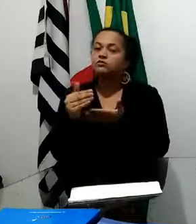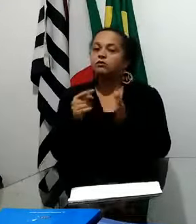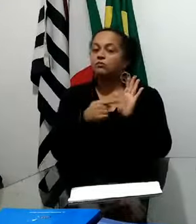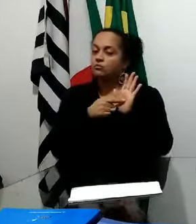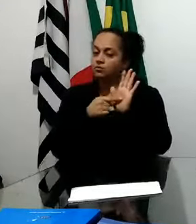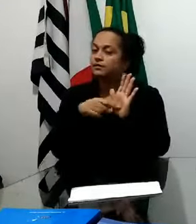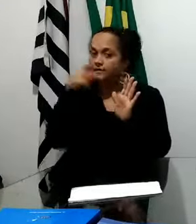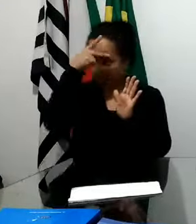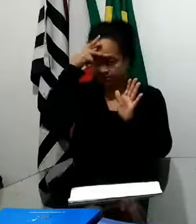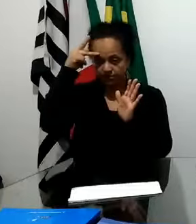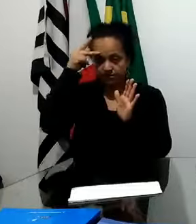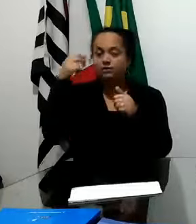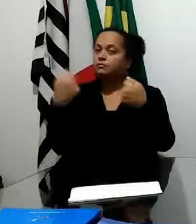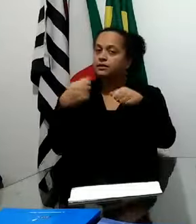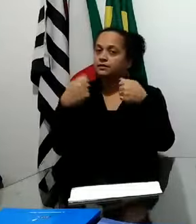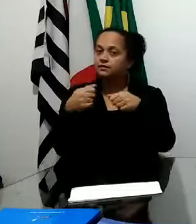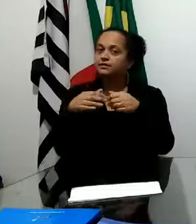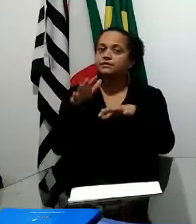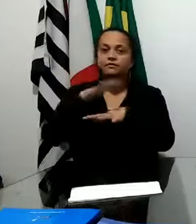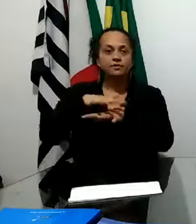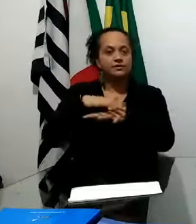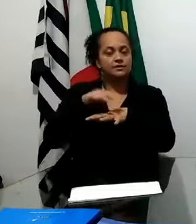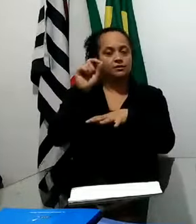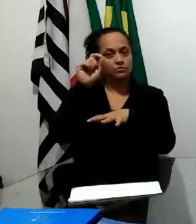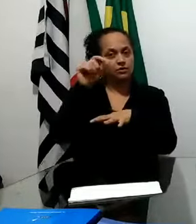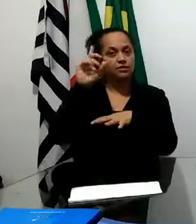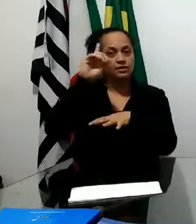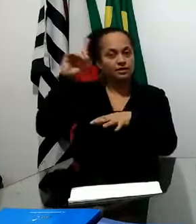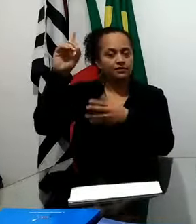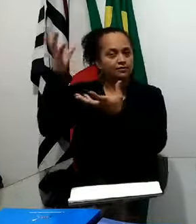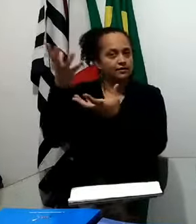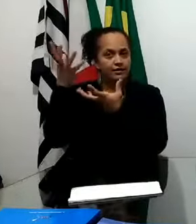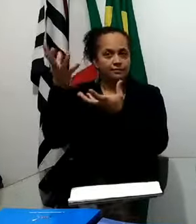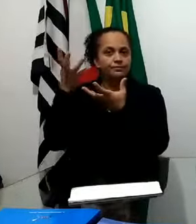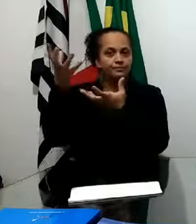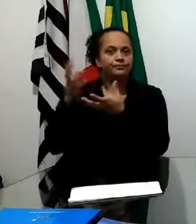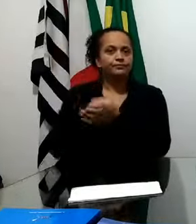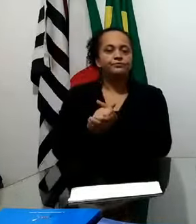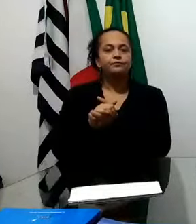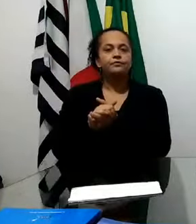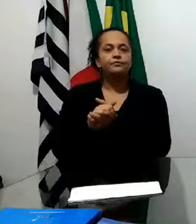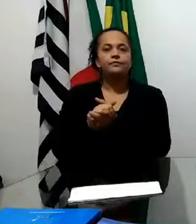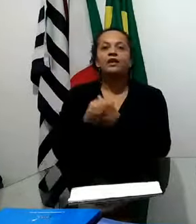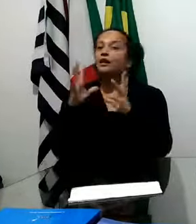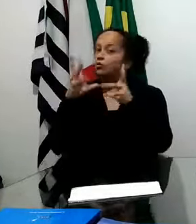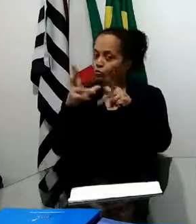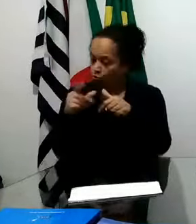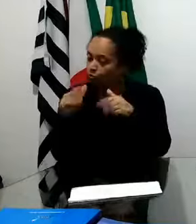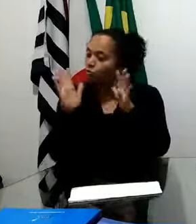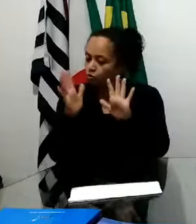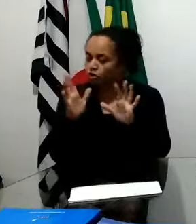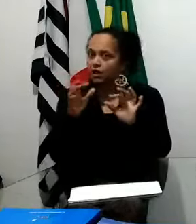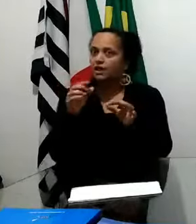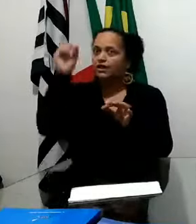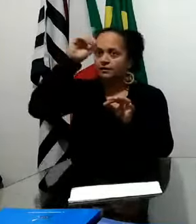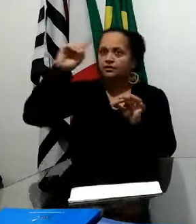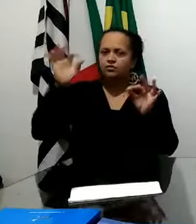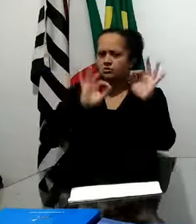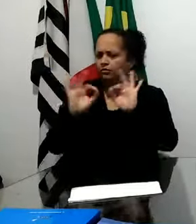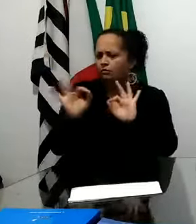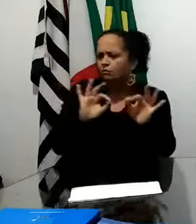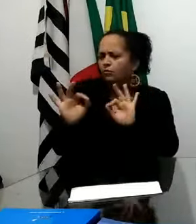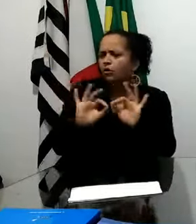pessoas para o cumprimento do seu propósito. E Ele fez isso, Ele já tem tudo isso planejado antes mesmo da fundação do